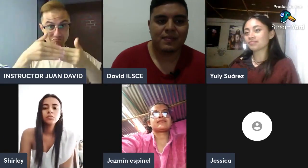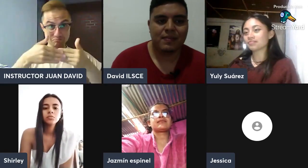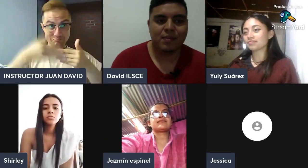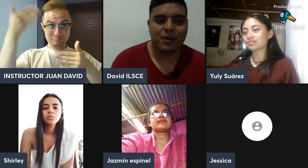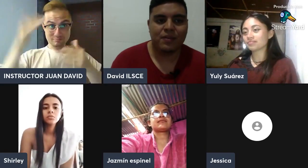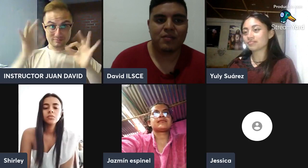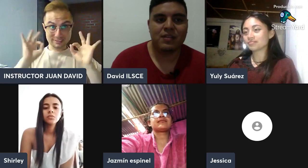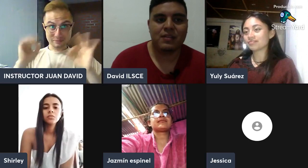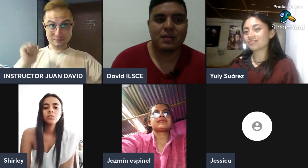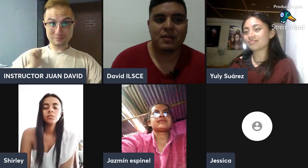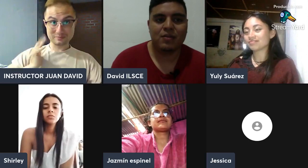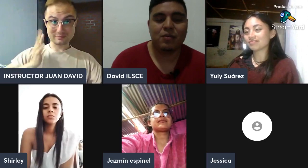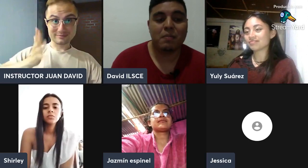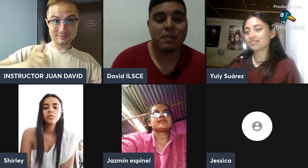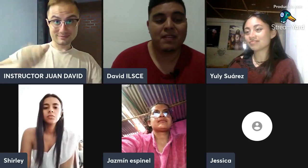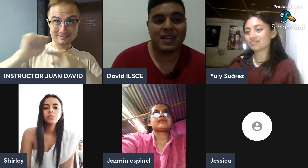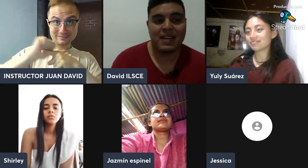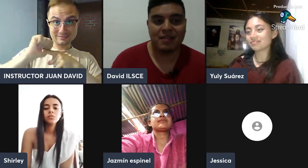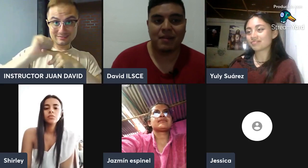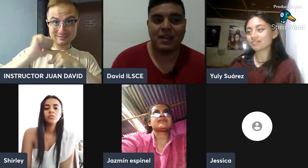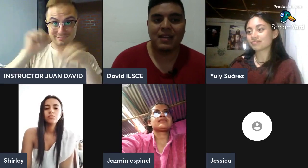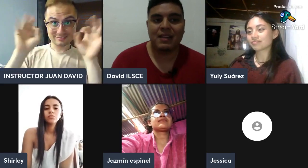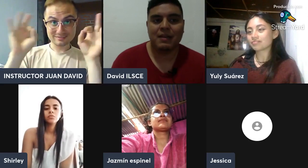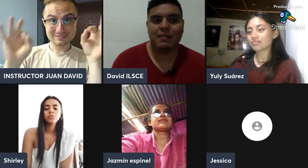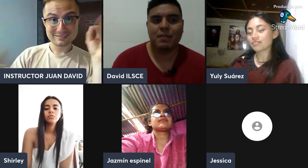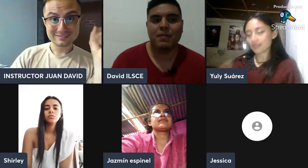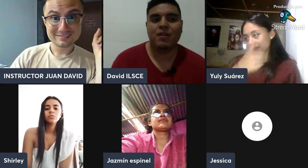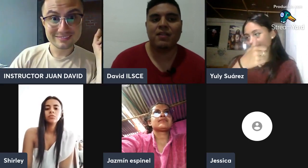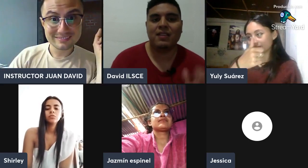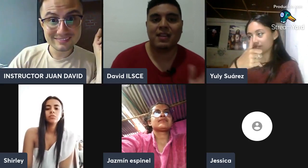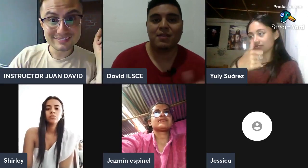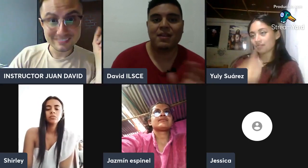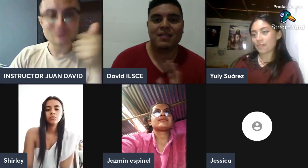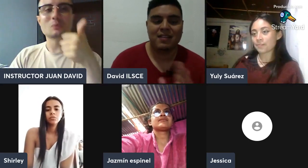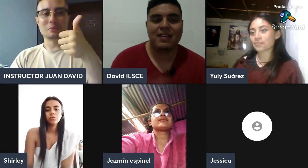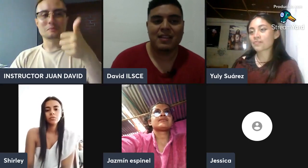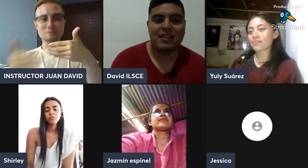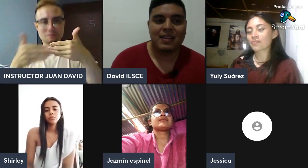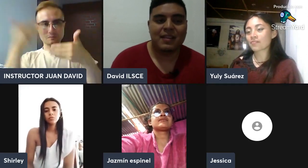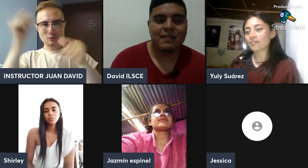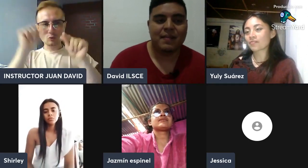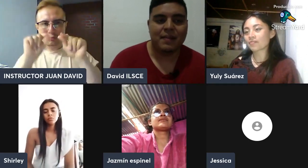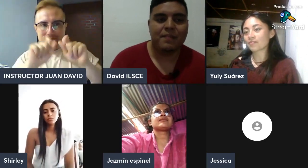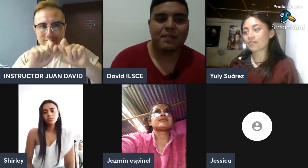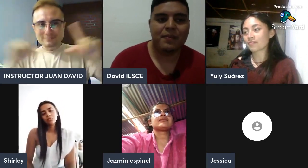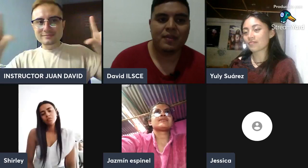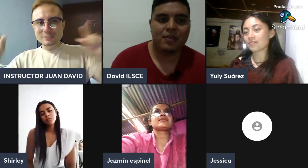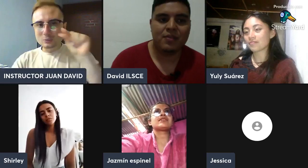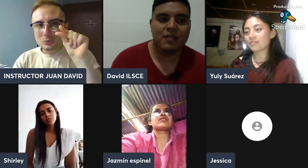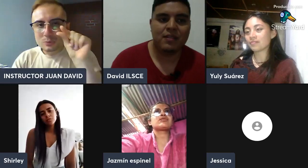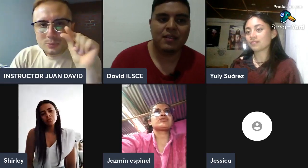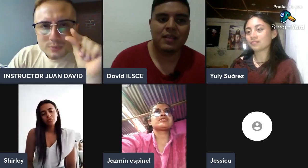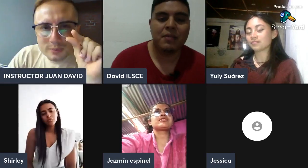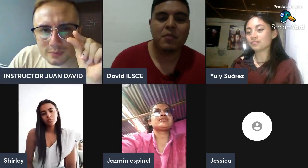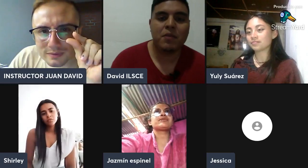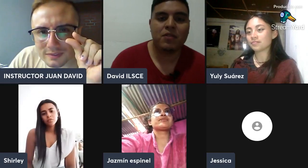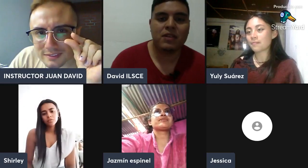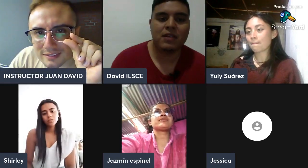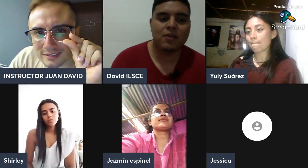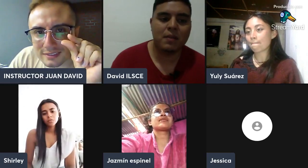Bueno, entonces tú empezarías, ¿vale? Primero describes. Vale, entonces dame un momento, ya te voy a ampliar.